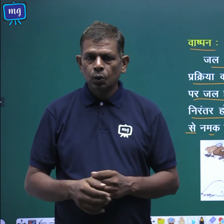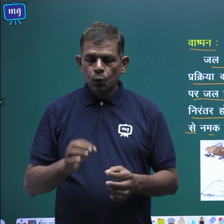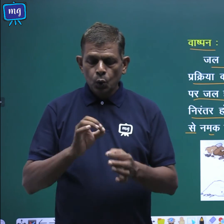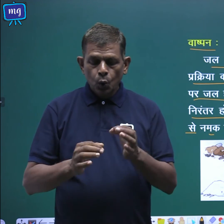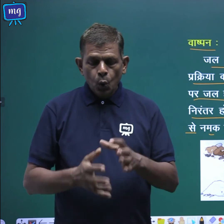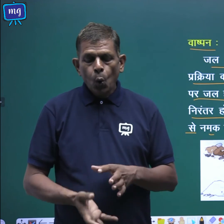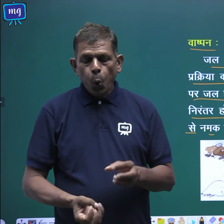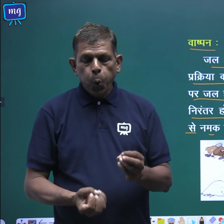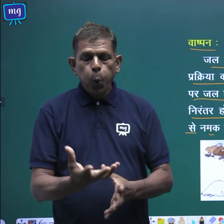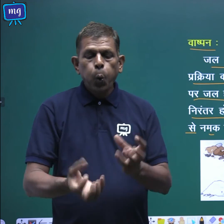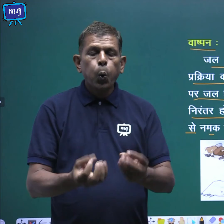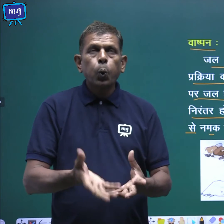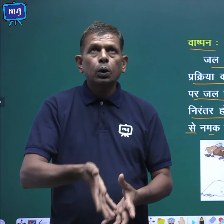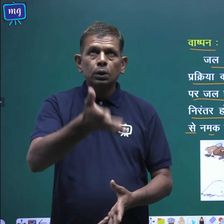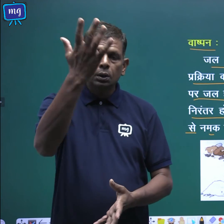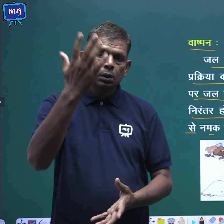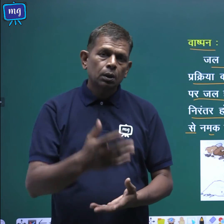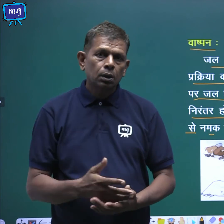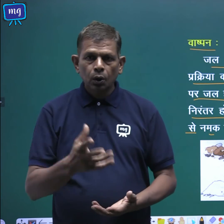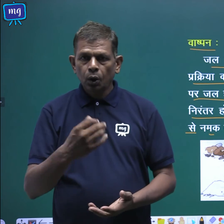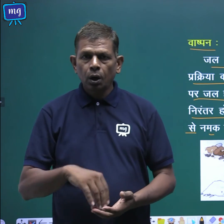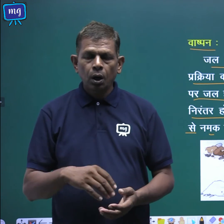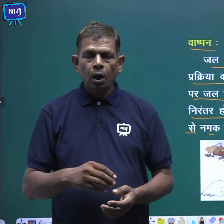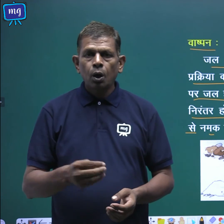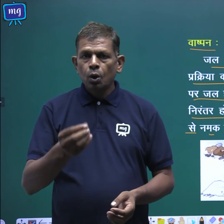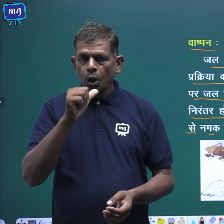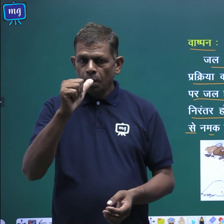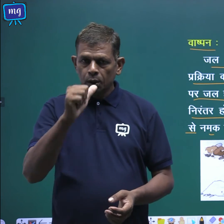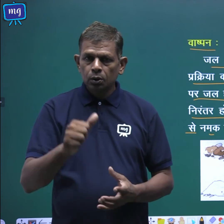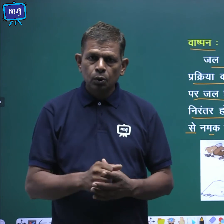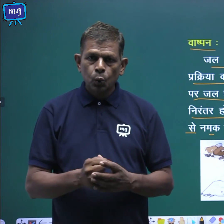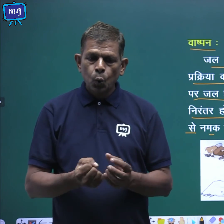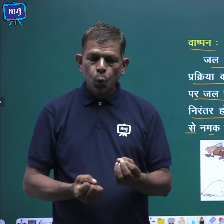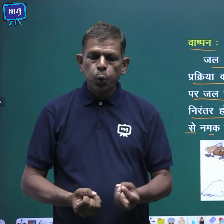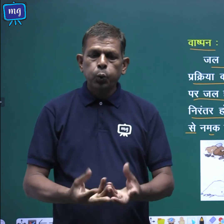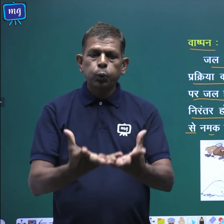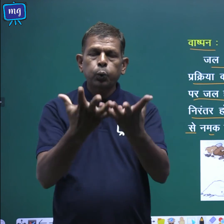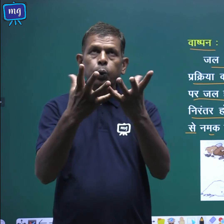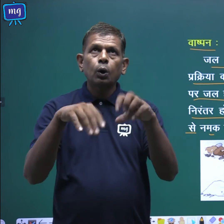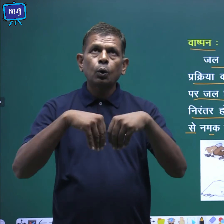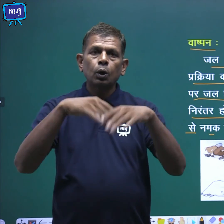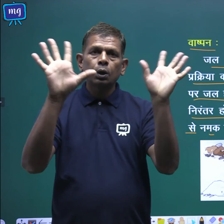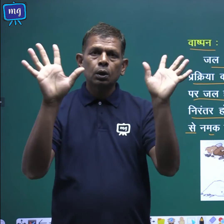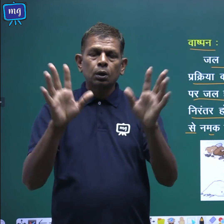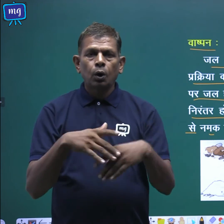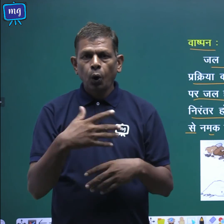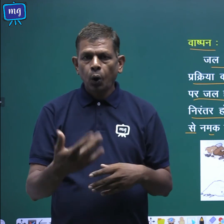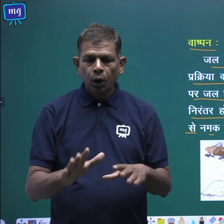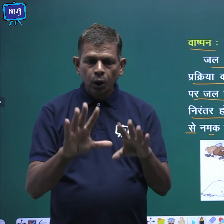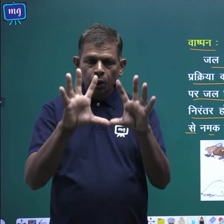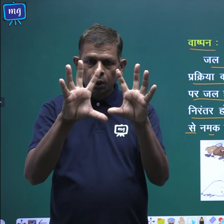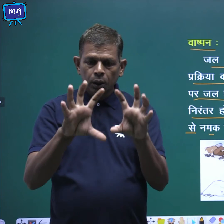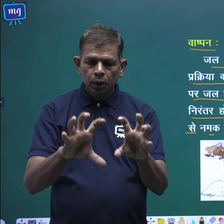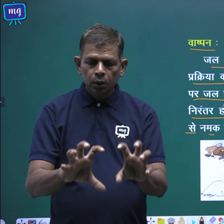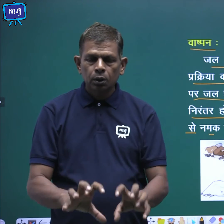किया जाता है, तो पानी तो वाष्प में बदल जाता है और जो नीचे नमक